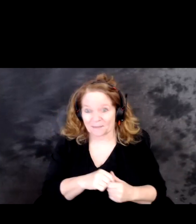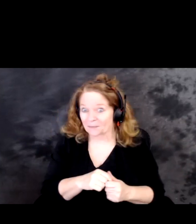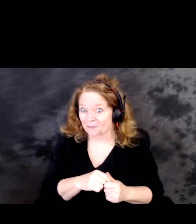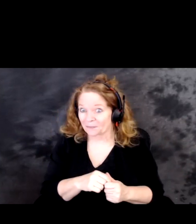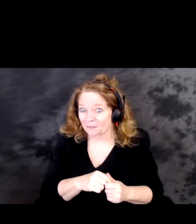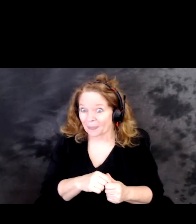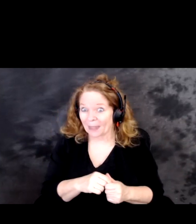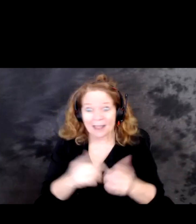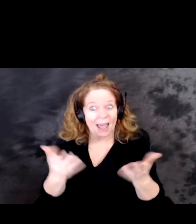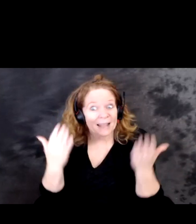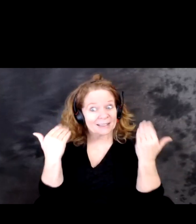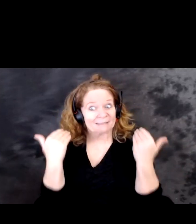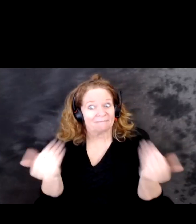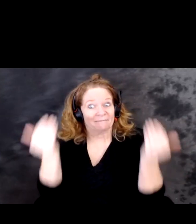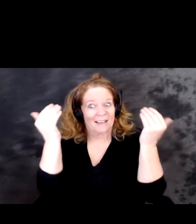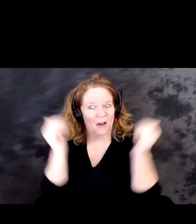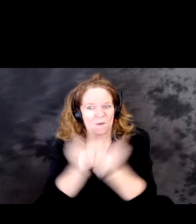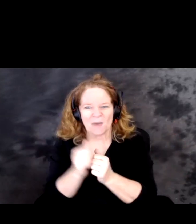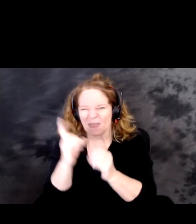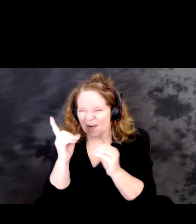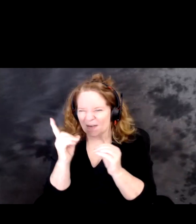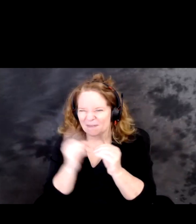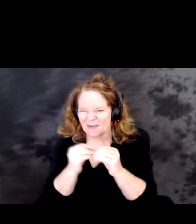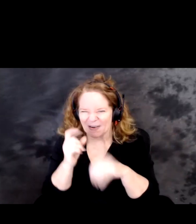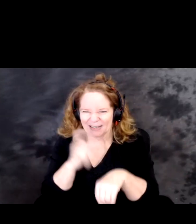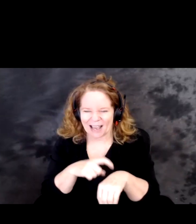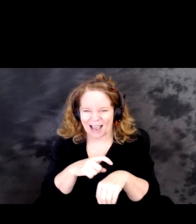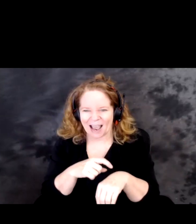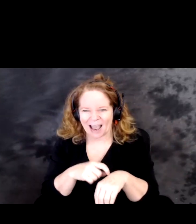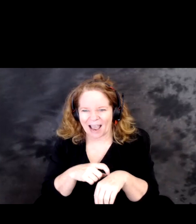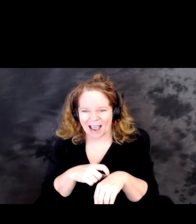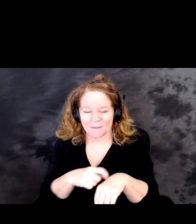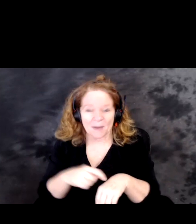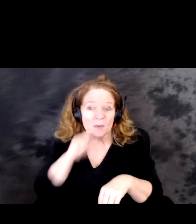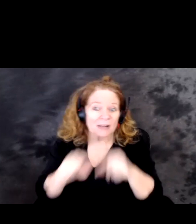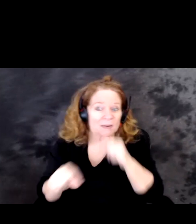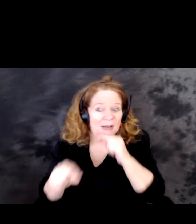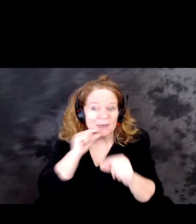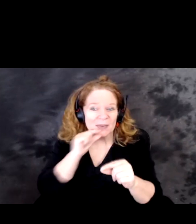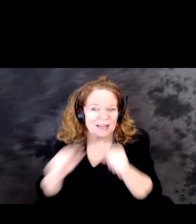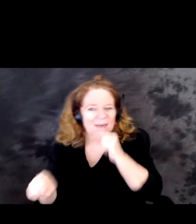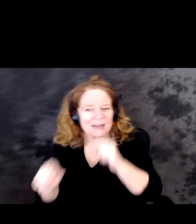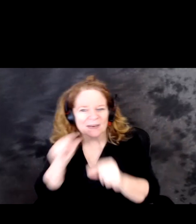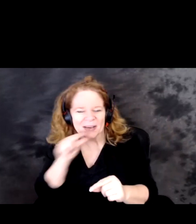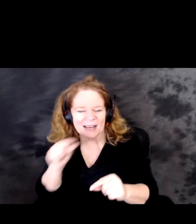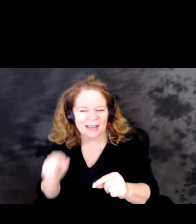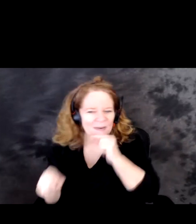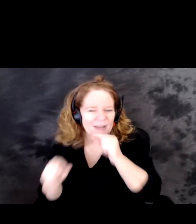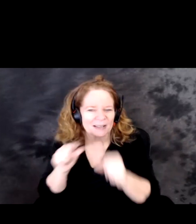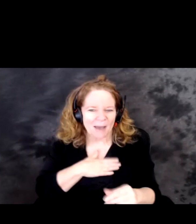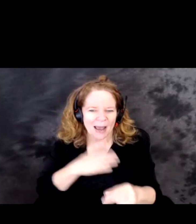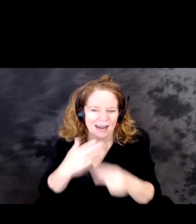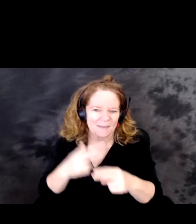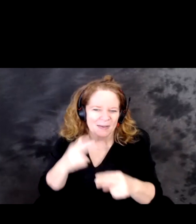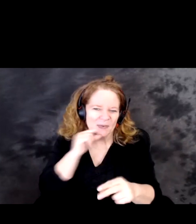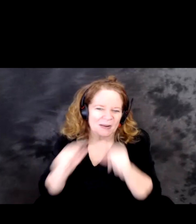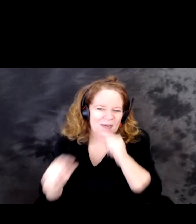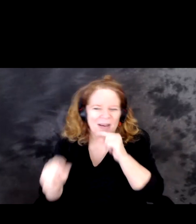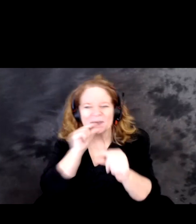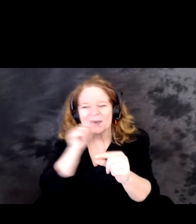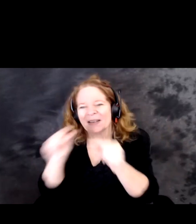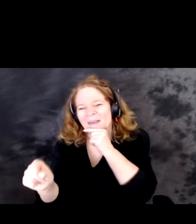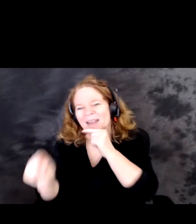Gwen. Vamos a comenzar una vez. Gwen, Gwen, Gwen, Gwen, Gwen. Mi